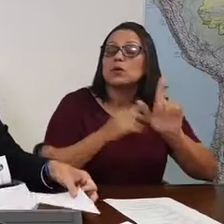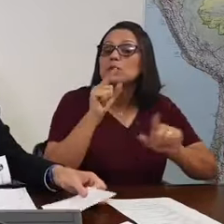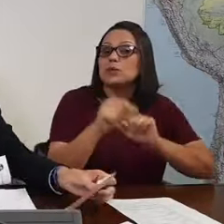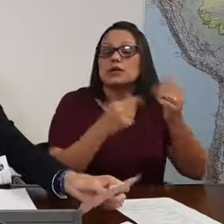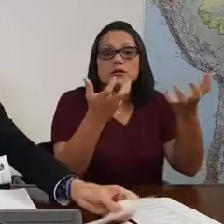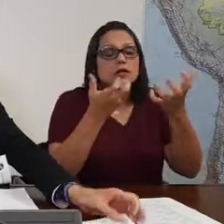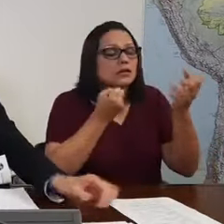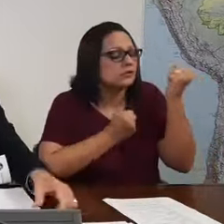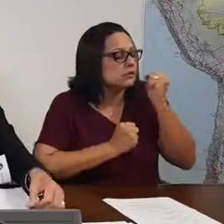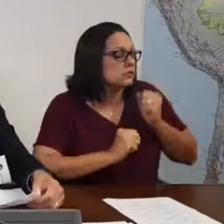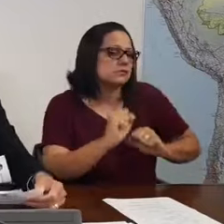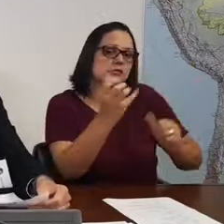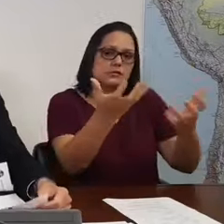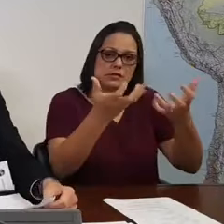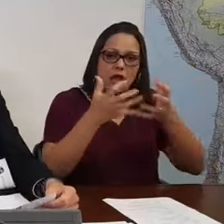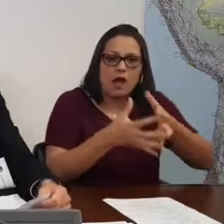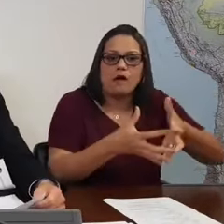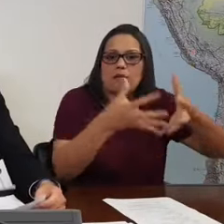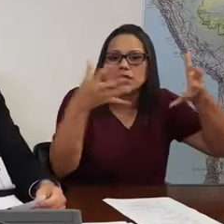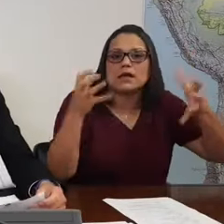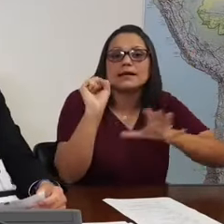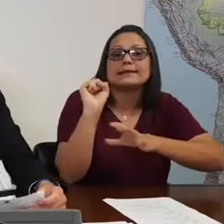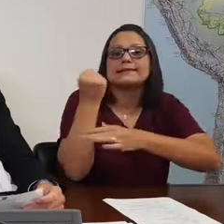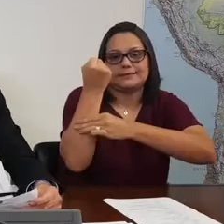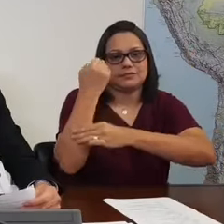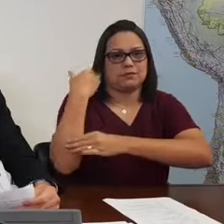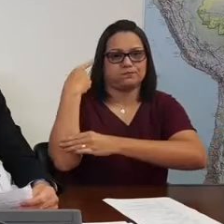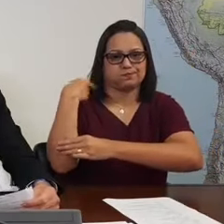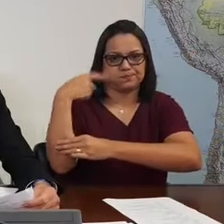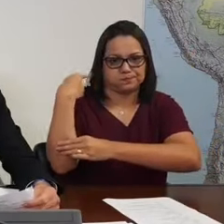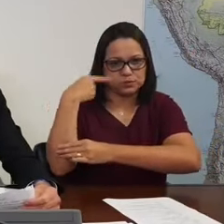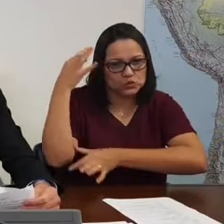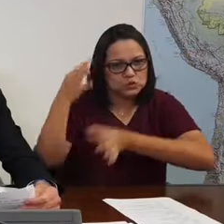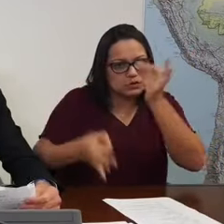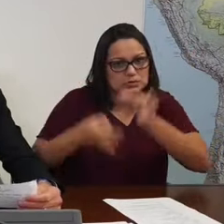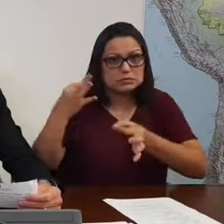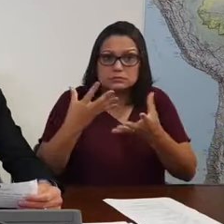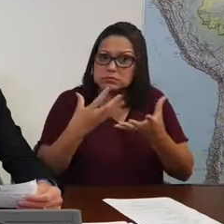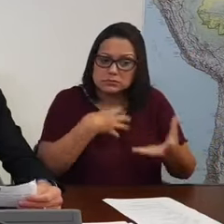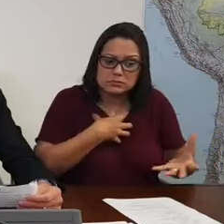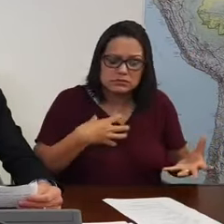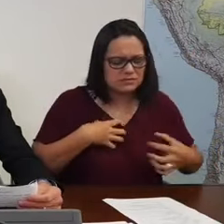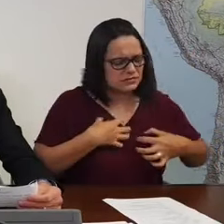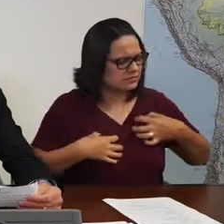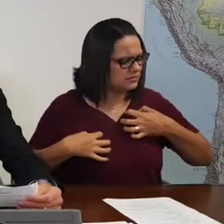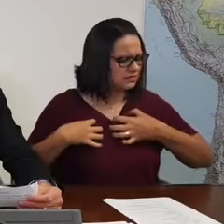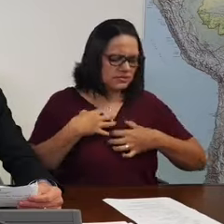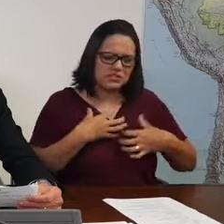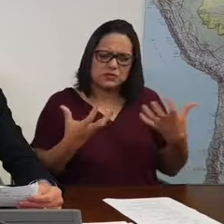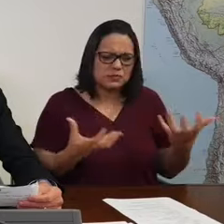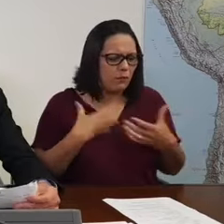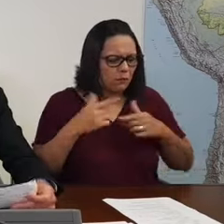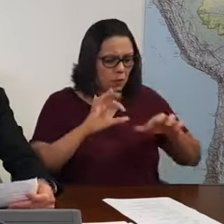anseiam há muito tempo, dessa ampliação dessa garantia jurídica. Muitos se sentem ali